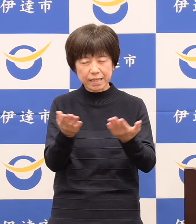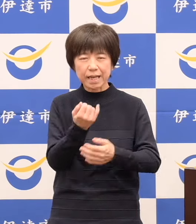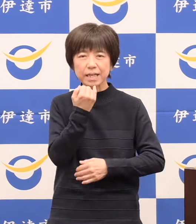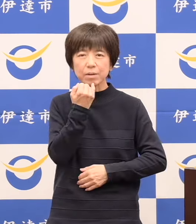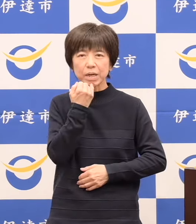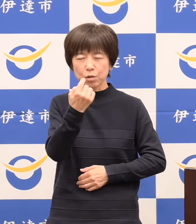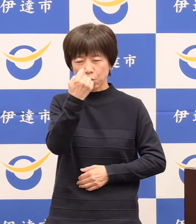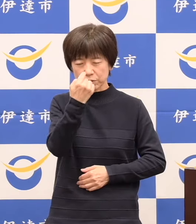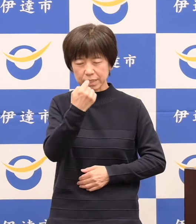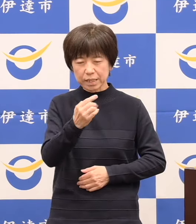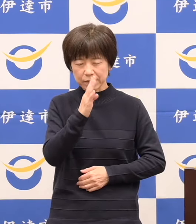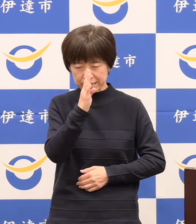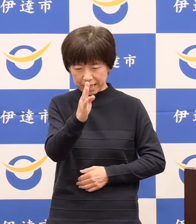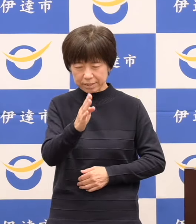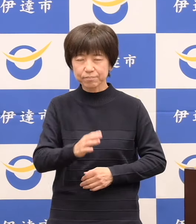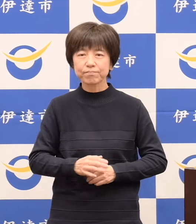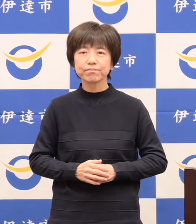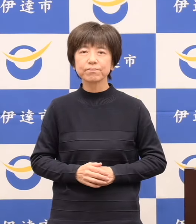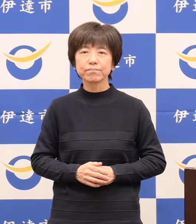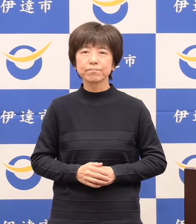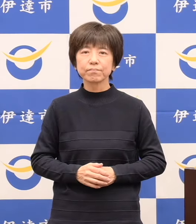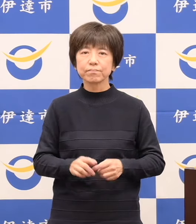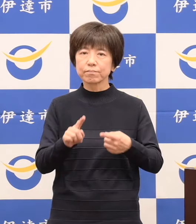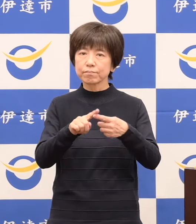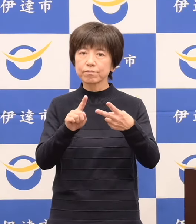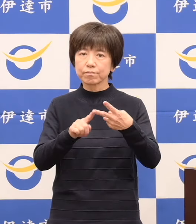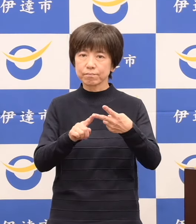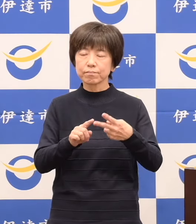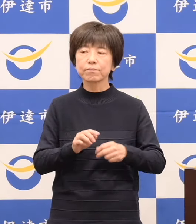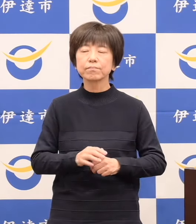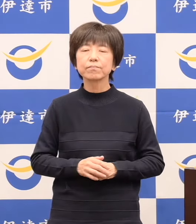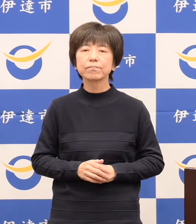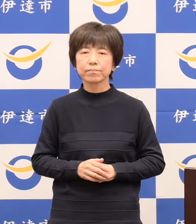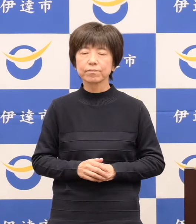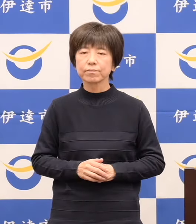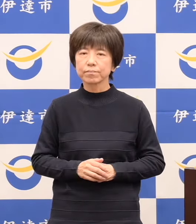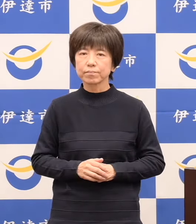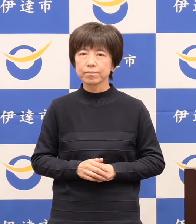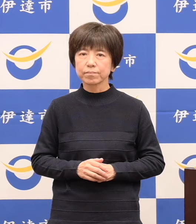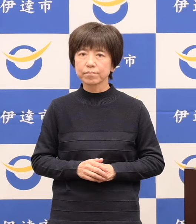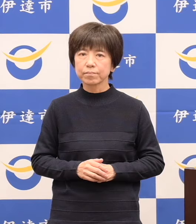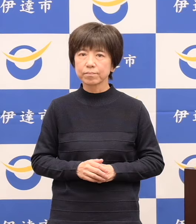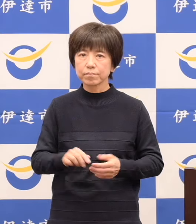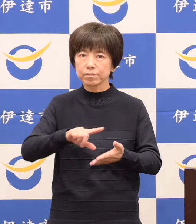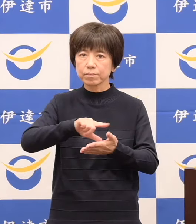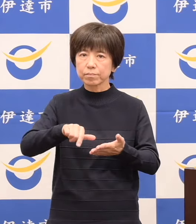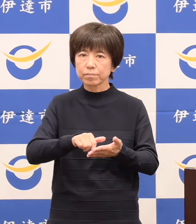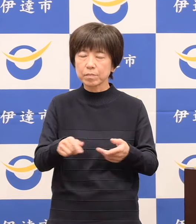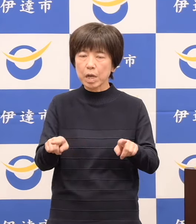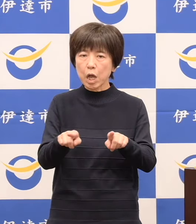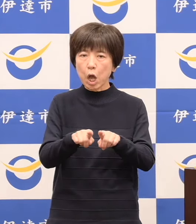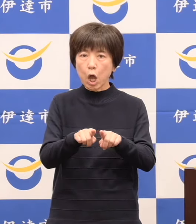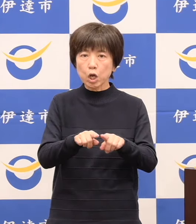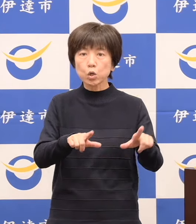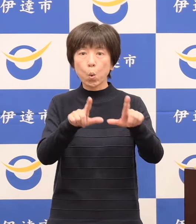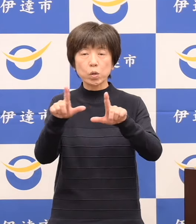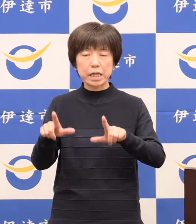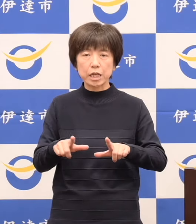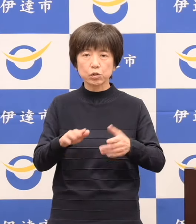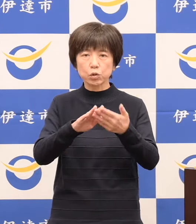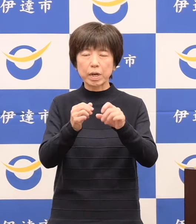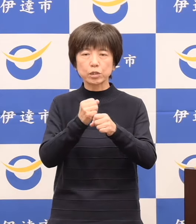かれば教えていただきたいのと、あとこの括弧3の丸2の地域と共生する学校づくりがあるんです